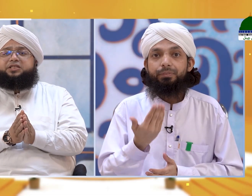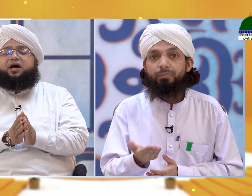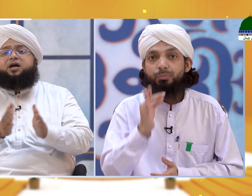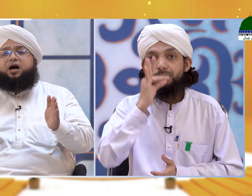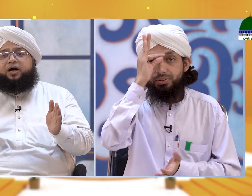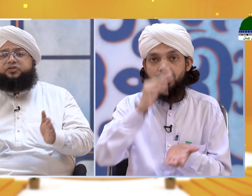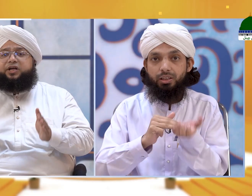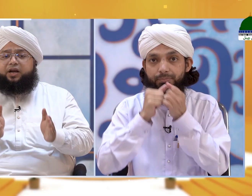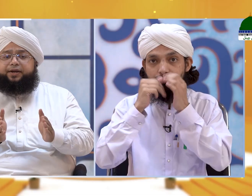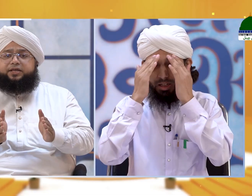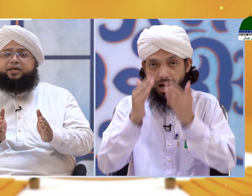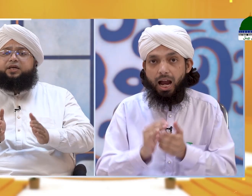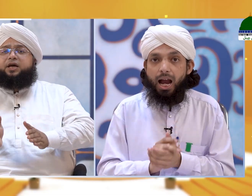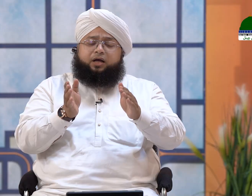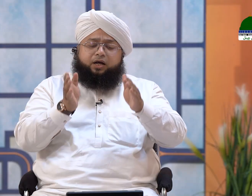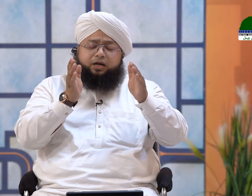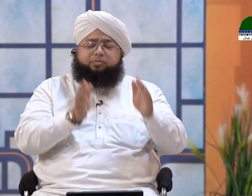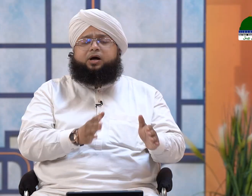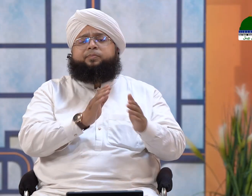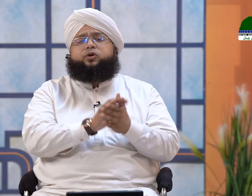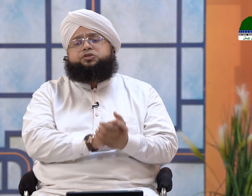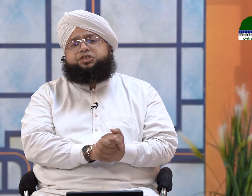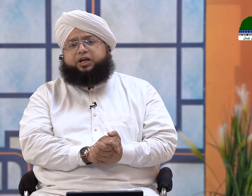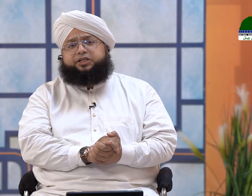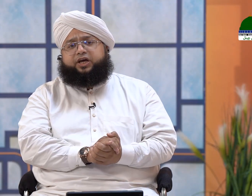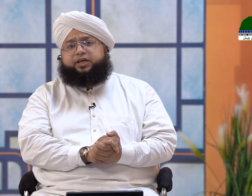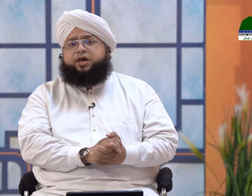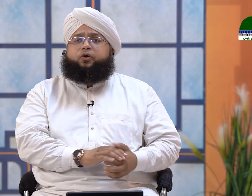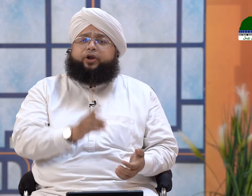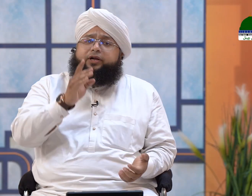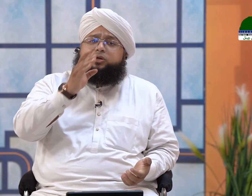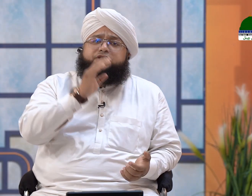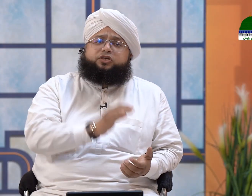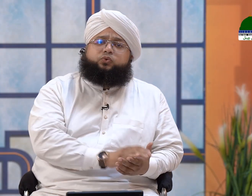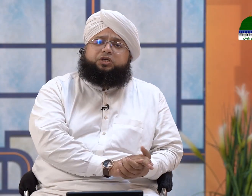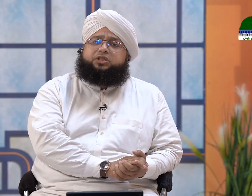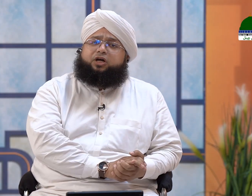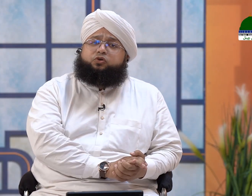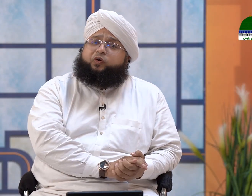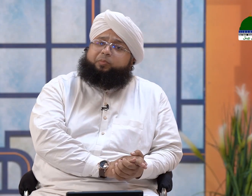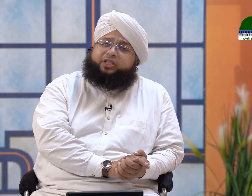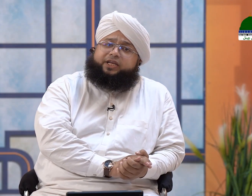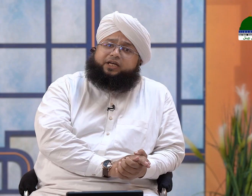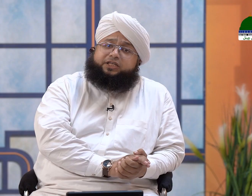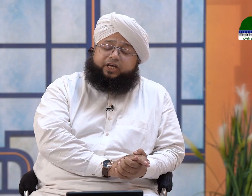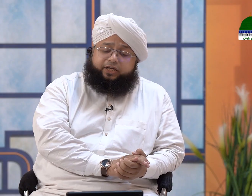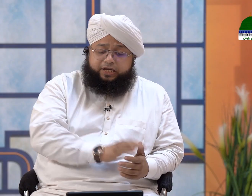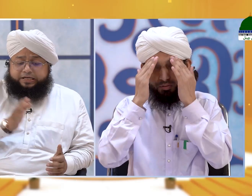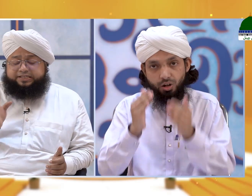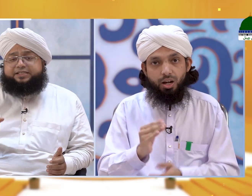رضا حاصل کرنے کی ہر لمحہ ہمیں کوشش کرنی چاہیے، اور اللہ اور اس کے رسول کی اطاعت و فرما برداری کرنی چاہیے۔ جس